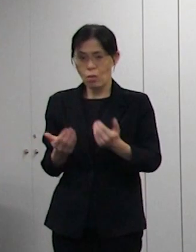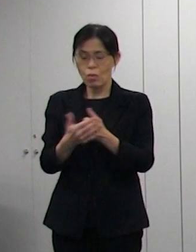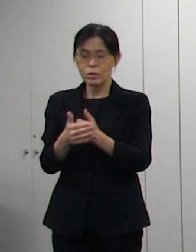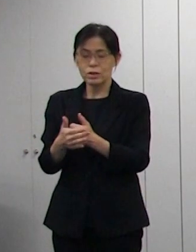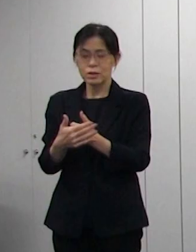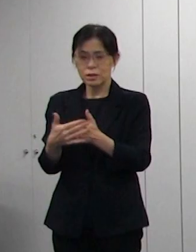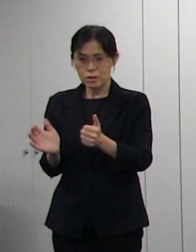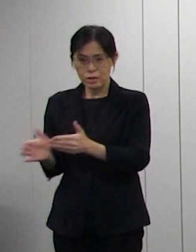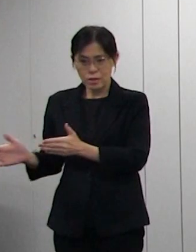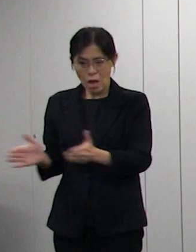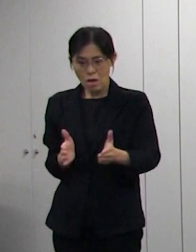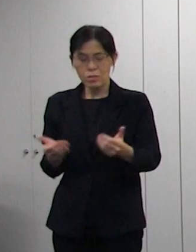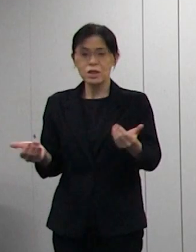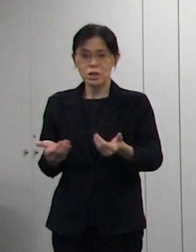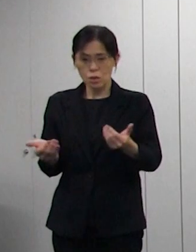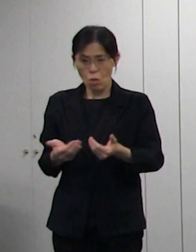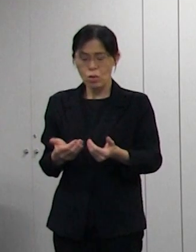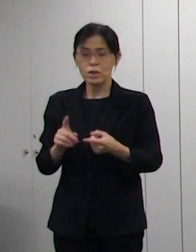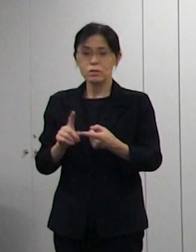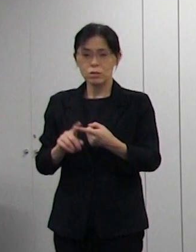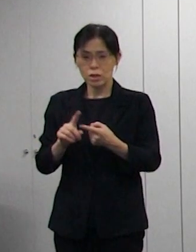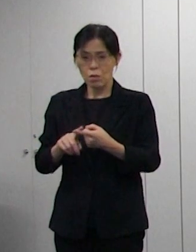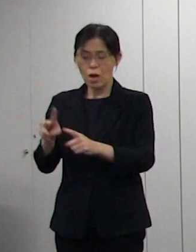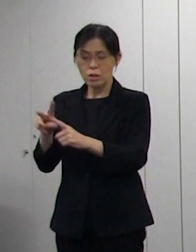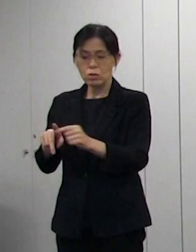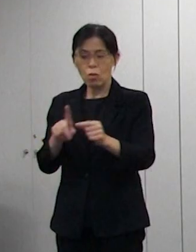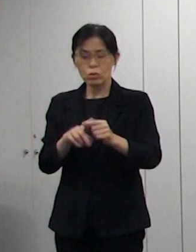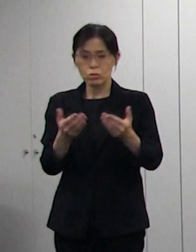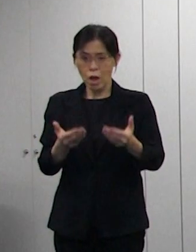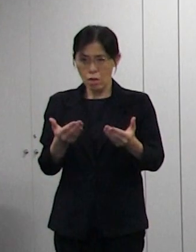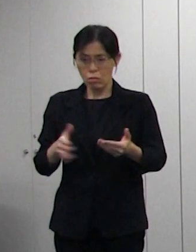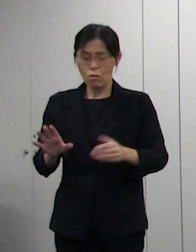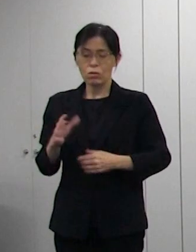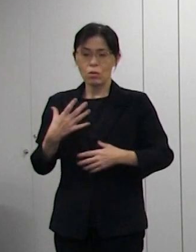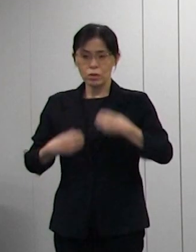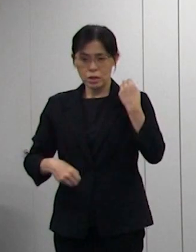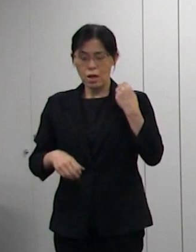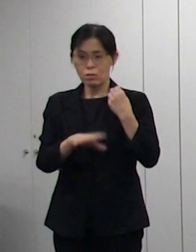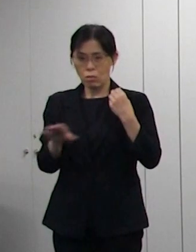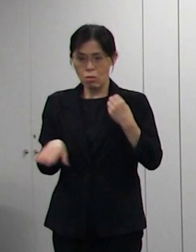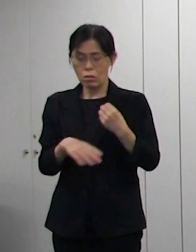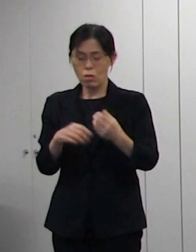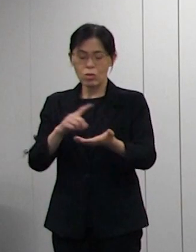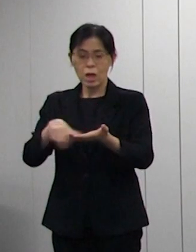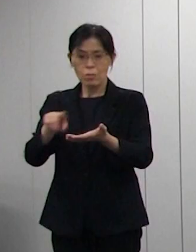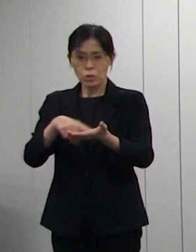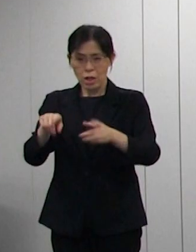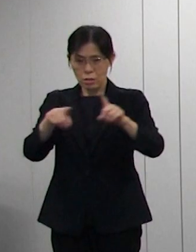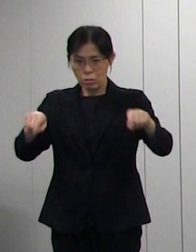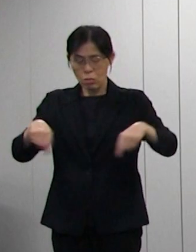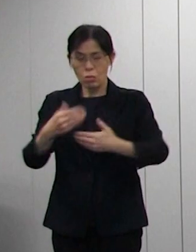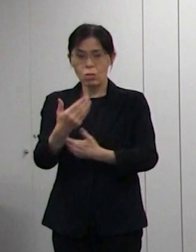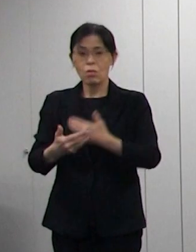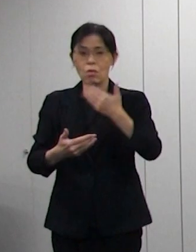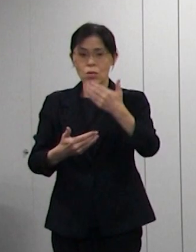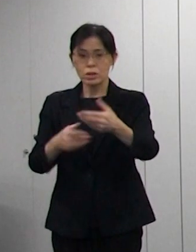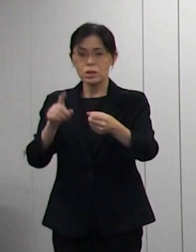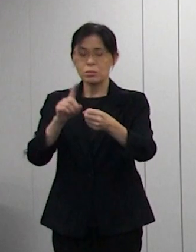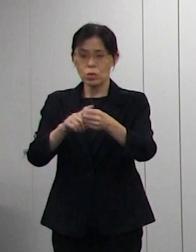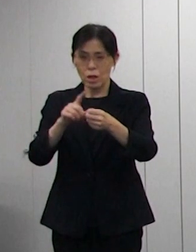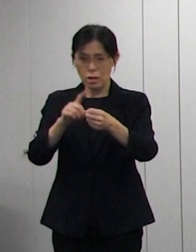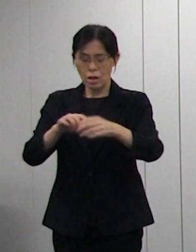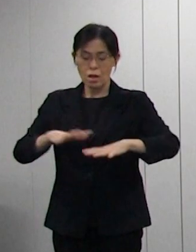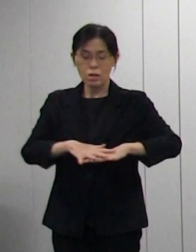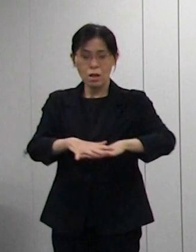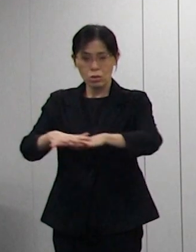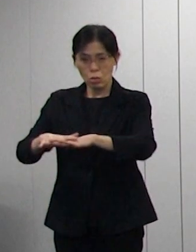校については児童生徒のタブレット更新に向けて小中学校のネットワークや通信状